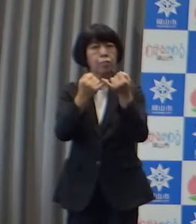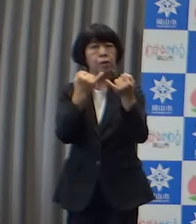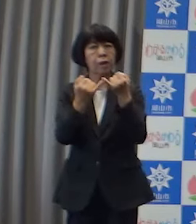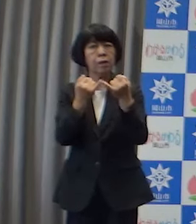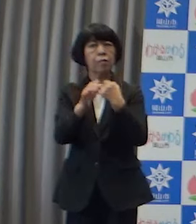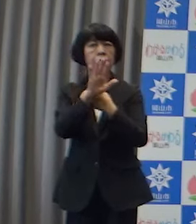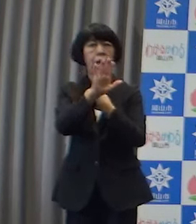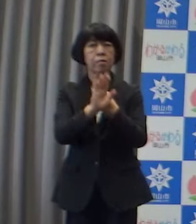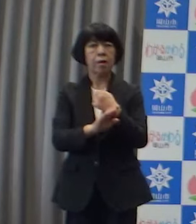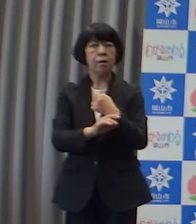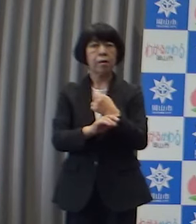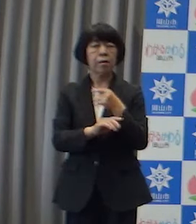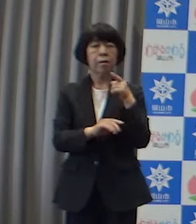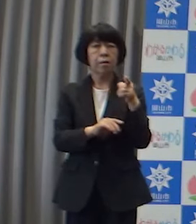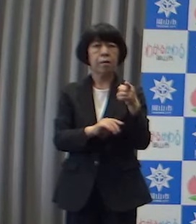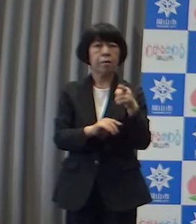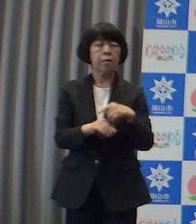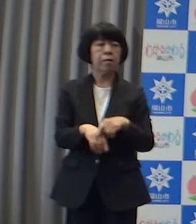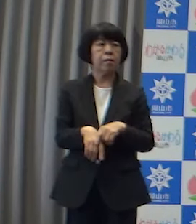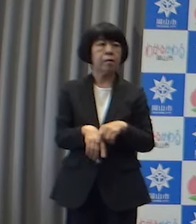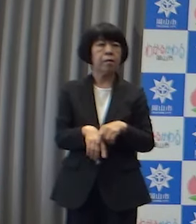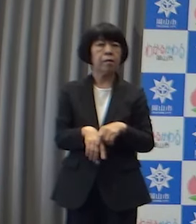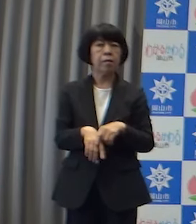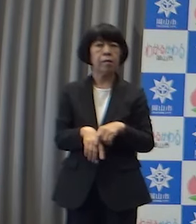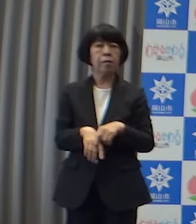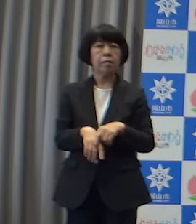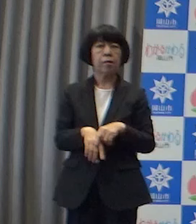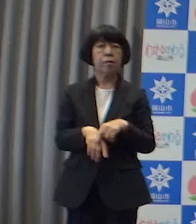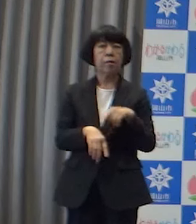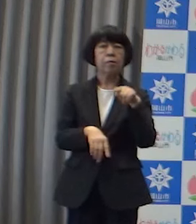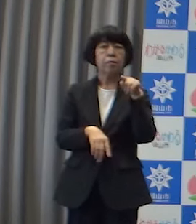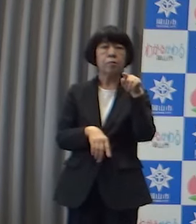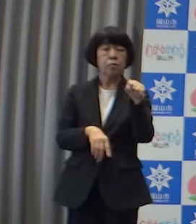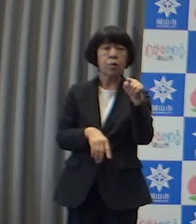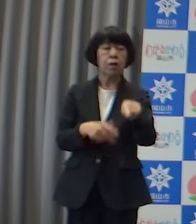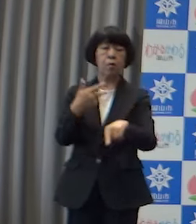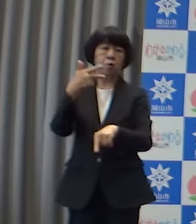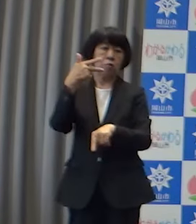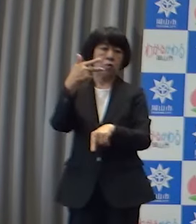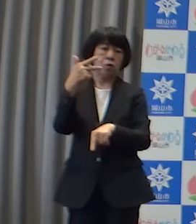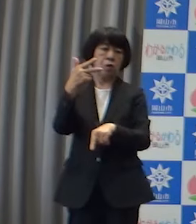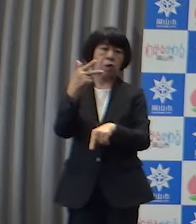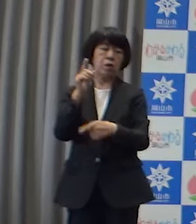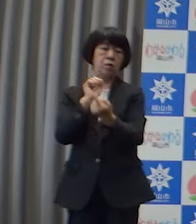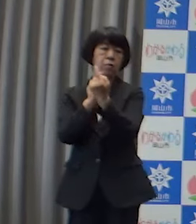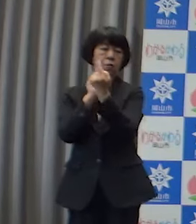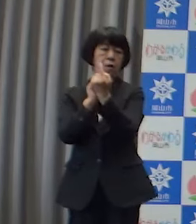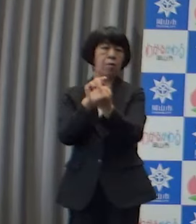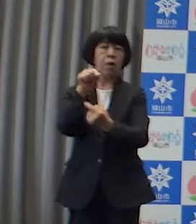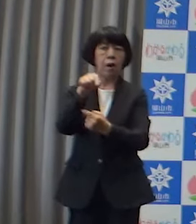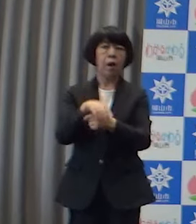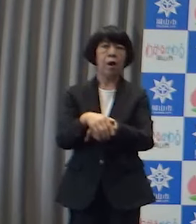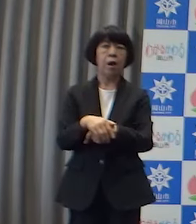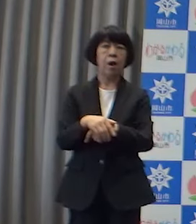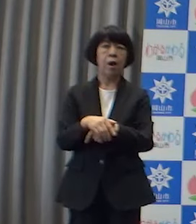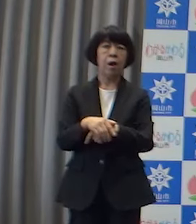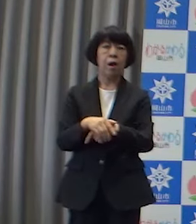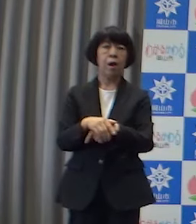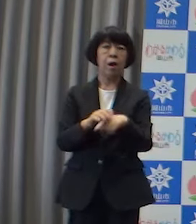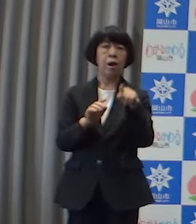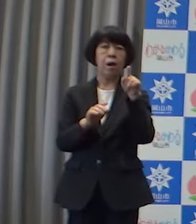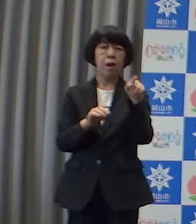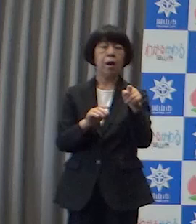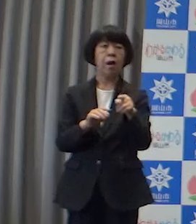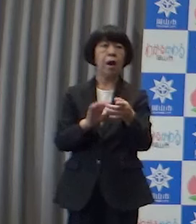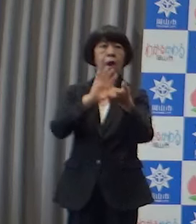提として必要だというお話が市からあったということだったんですけども、市としてはその謝罪を県側には会う前提として求